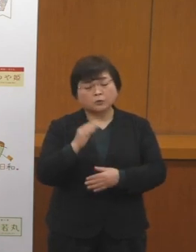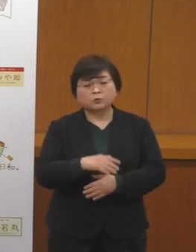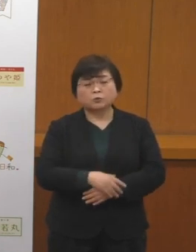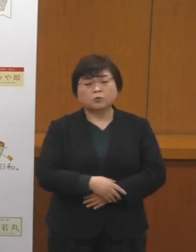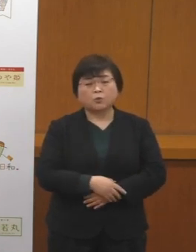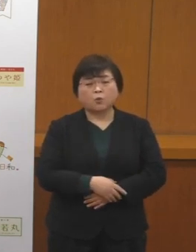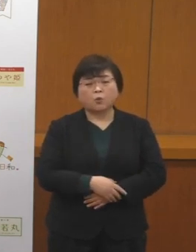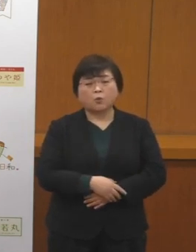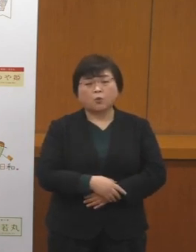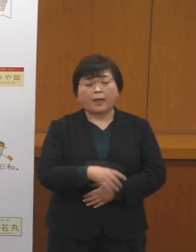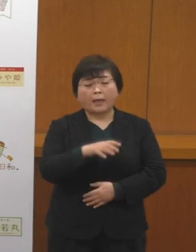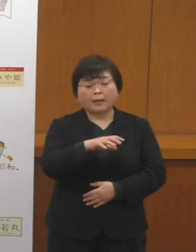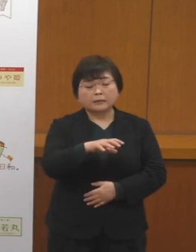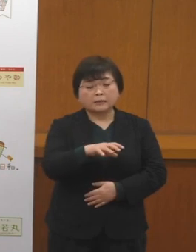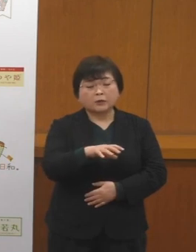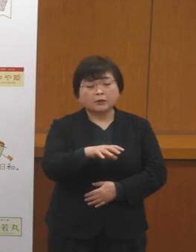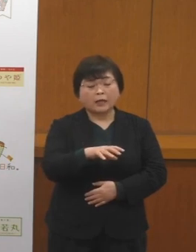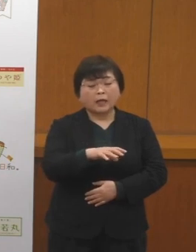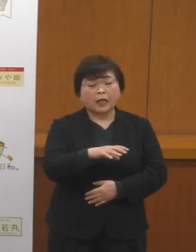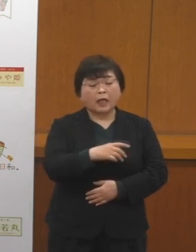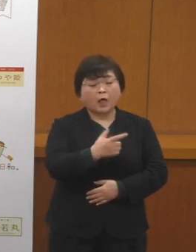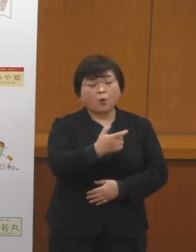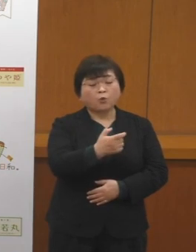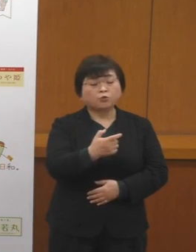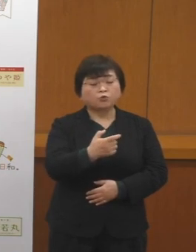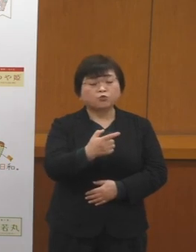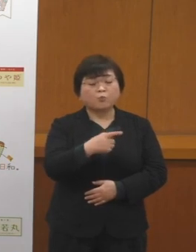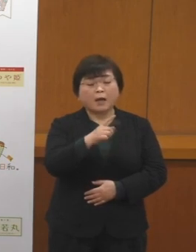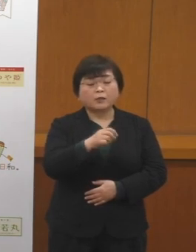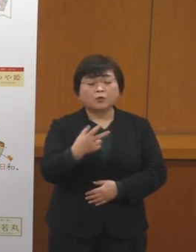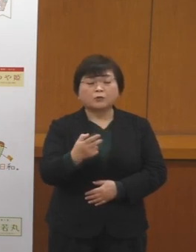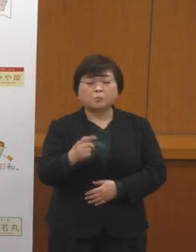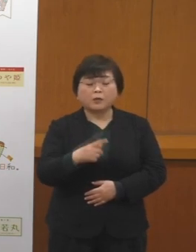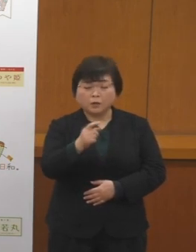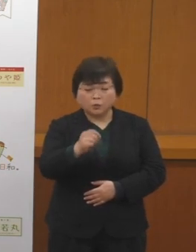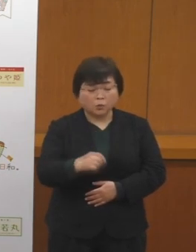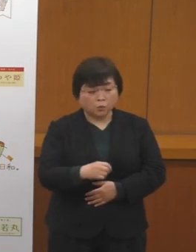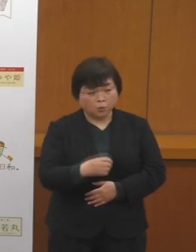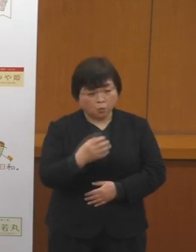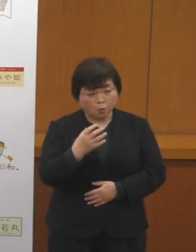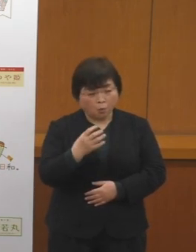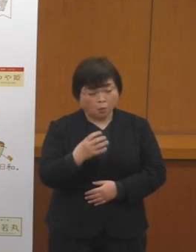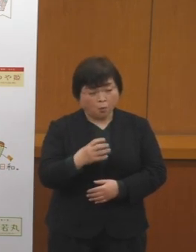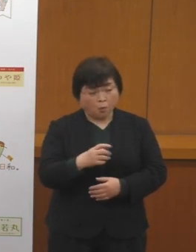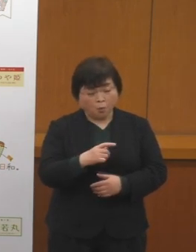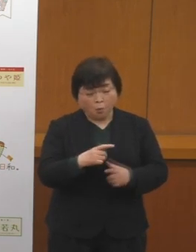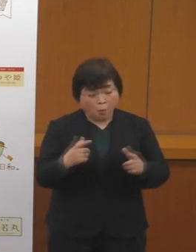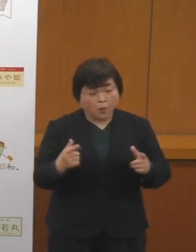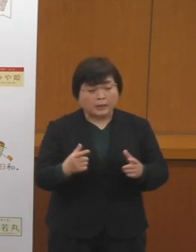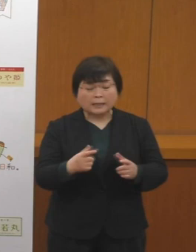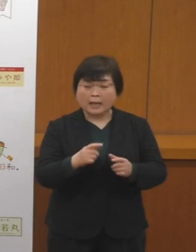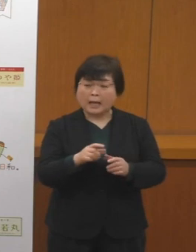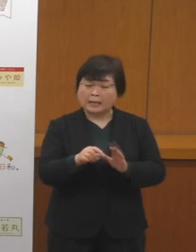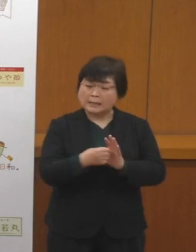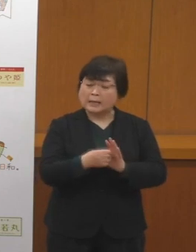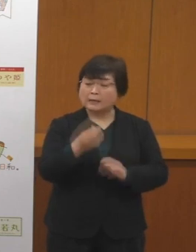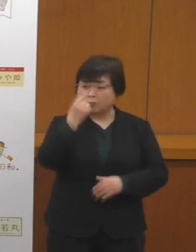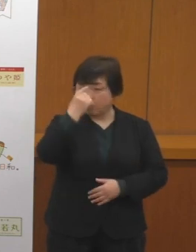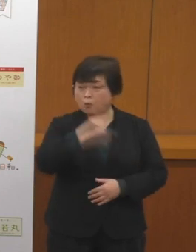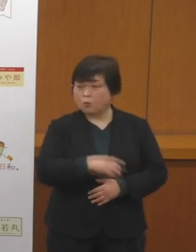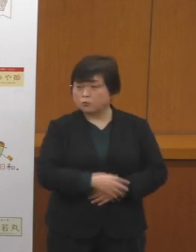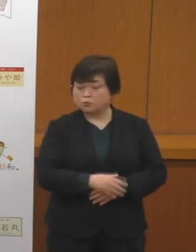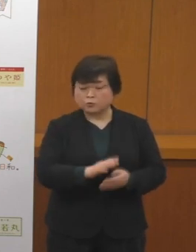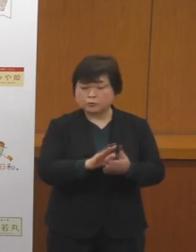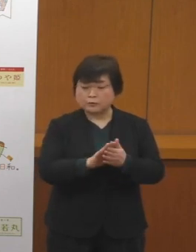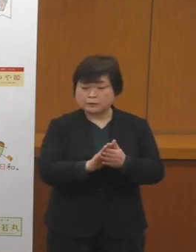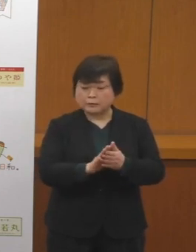現地によっては6割7割というところで大きな被害なのかなと思うんですが知事県と